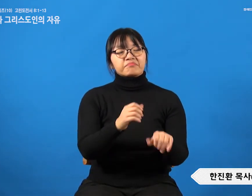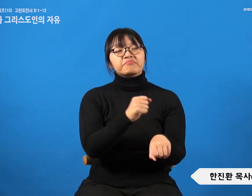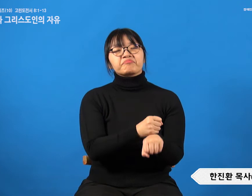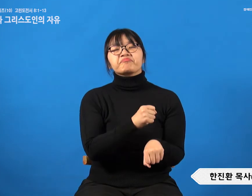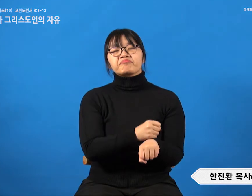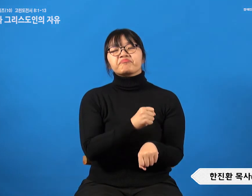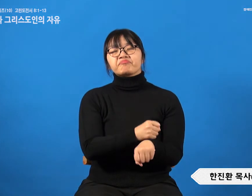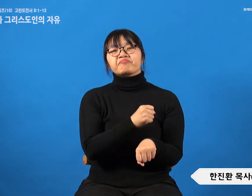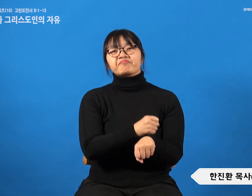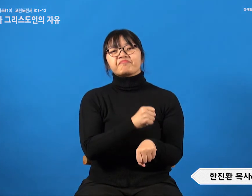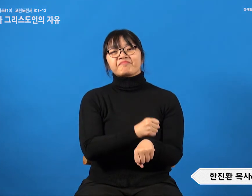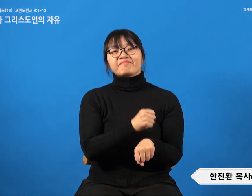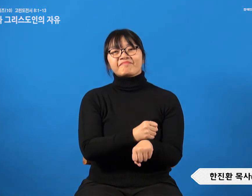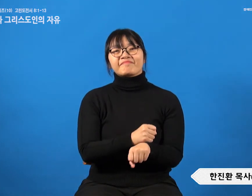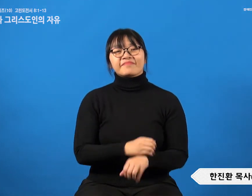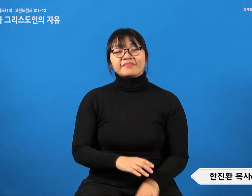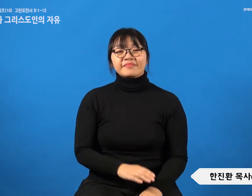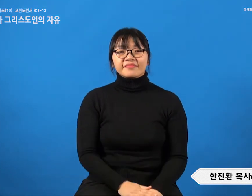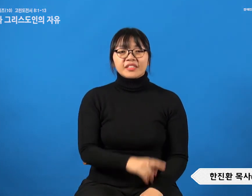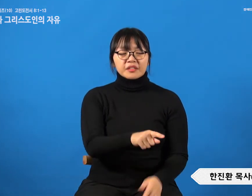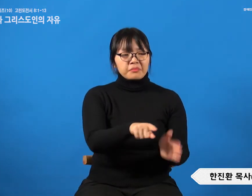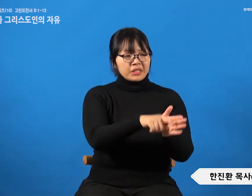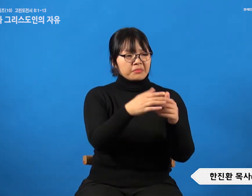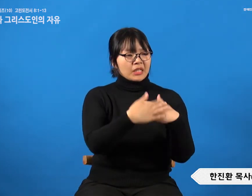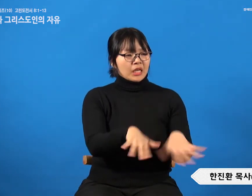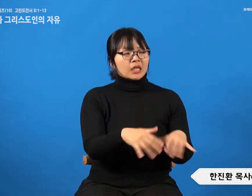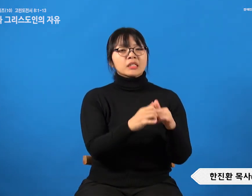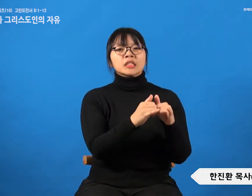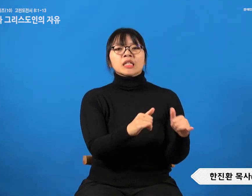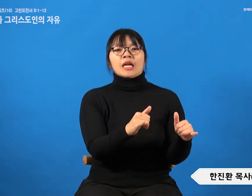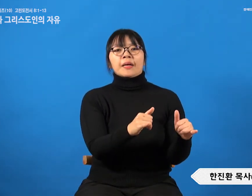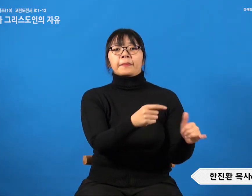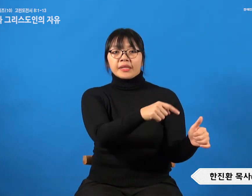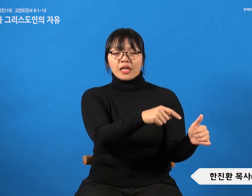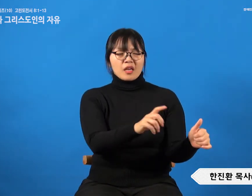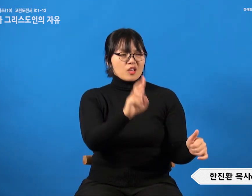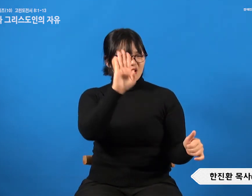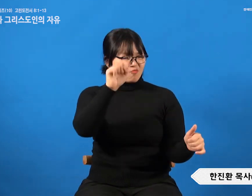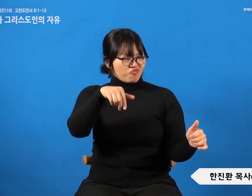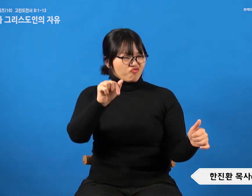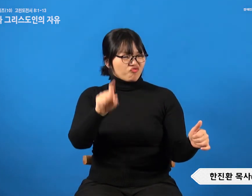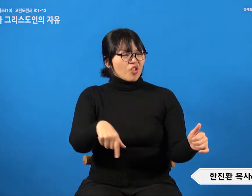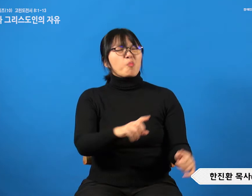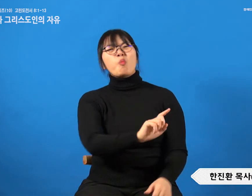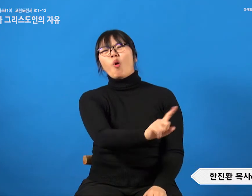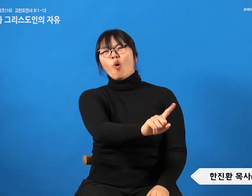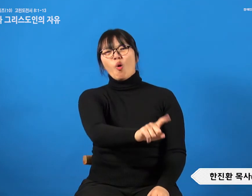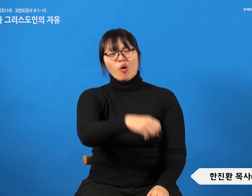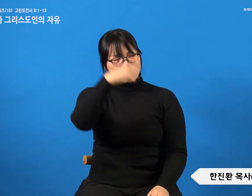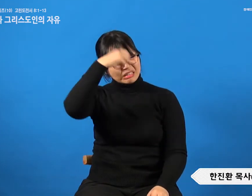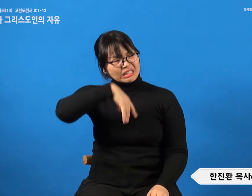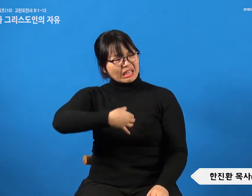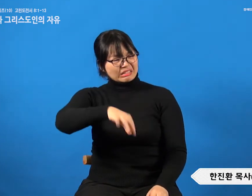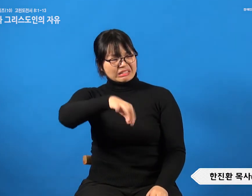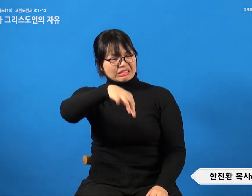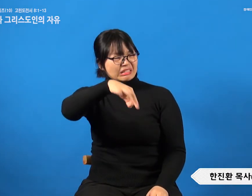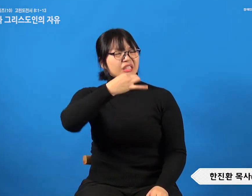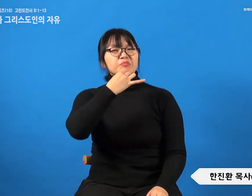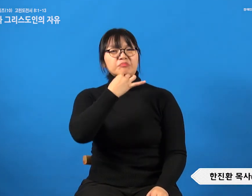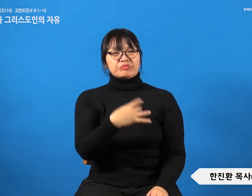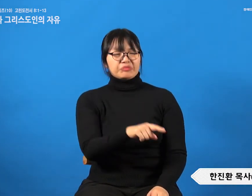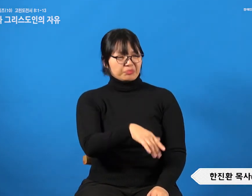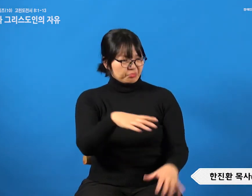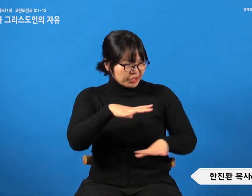해야지요. 그런 사람에게 부적 이게 뭐냐고, 이 종이 쪽지에 불과한데 이걸 그렇게